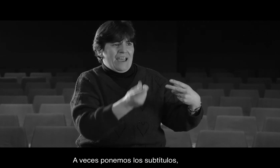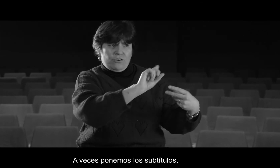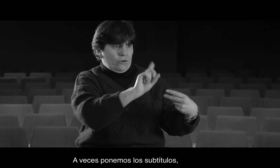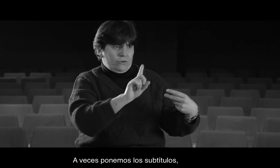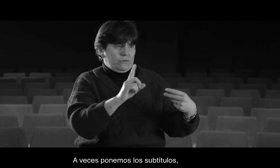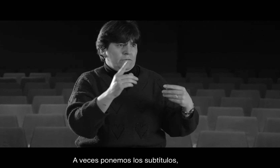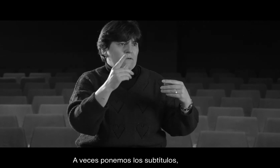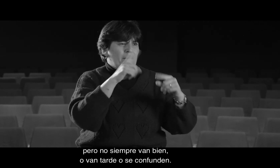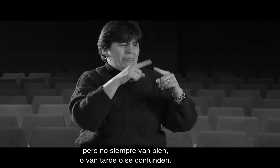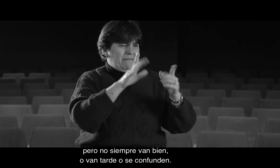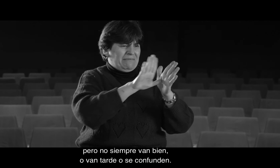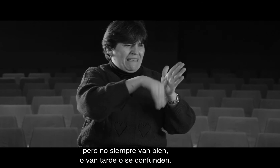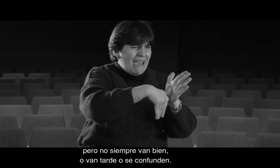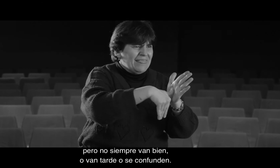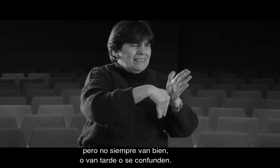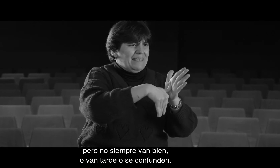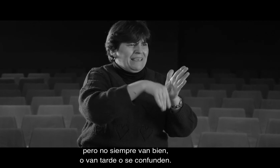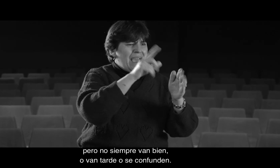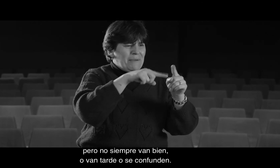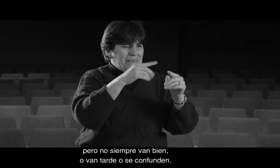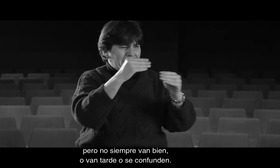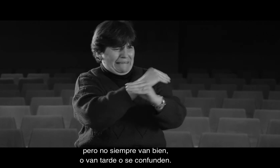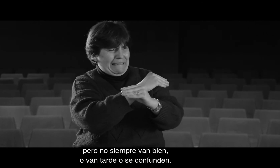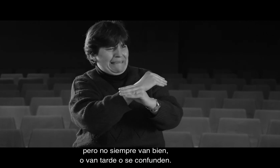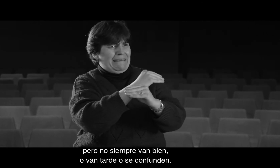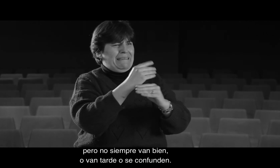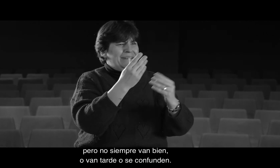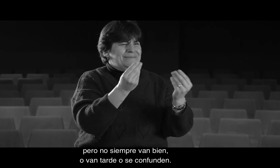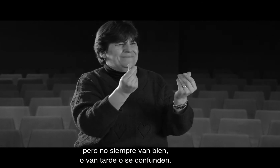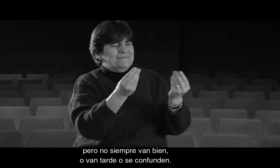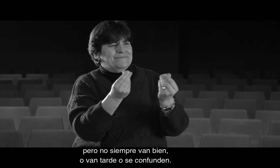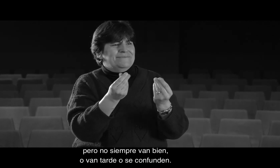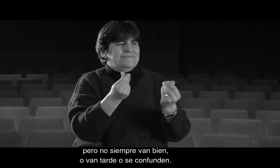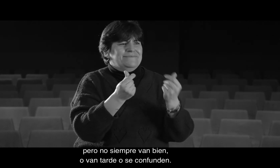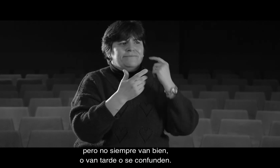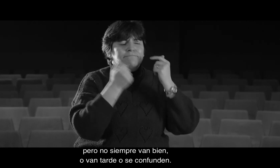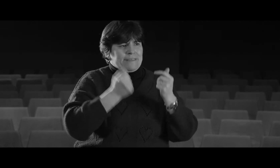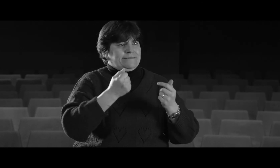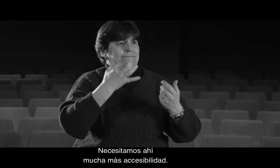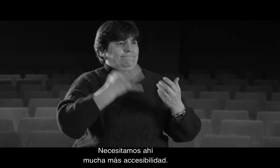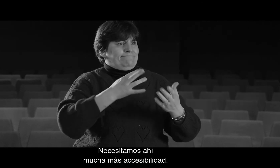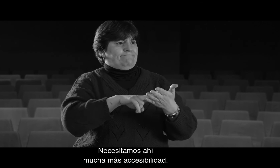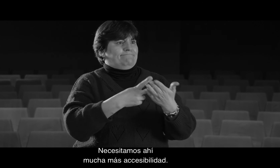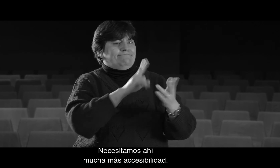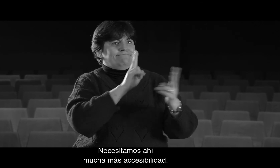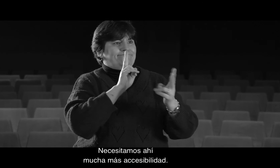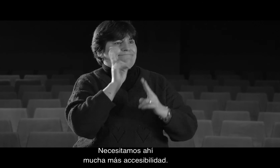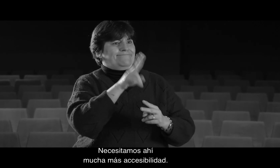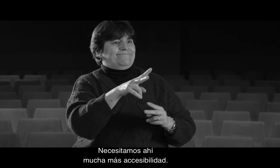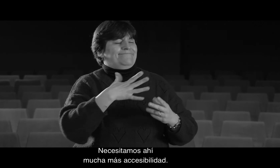los subtítulos, pero no siempre van bien, o van tarde, o se confunden. Entonces necesitamos ahí mucha más